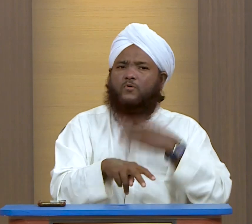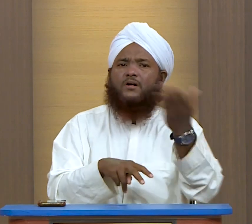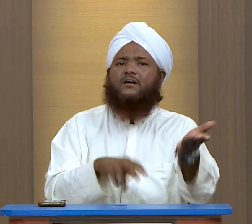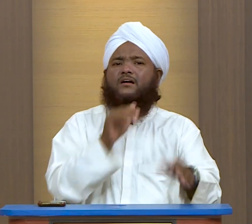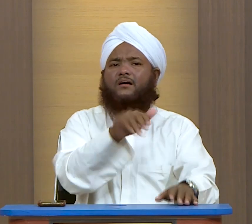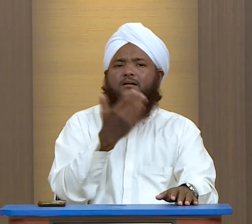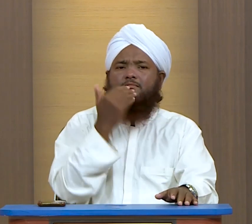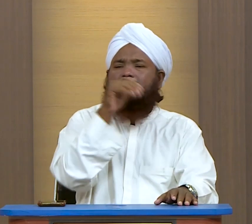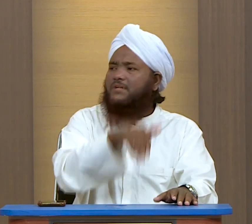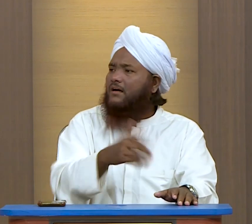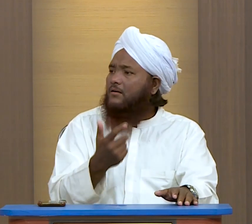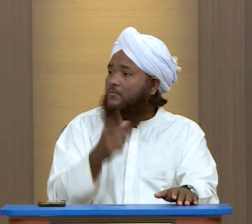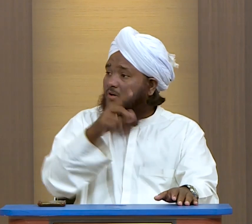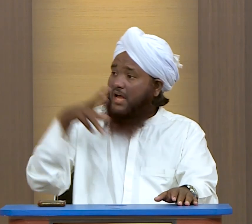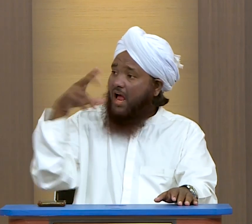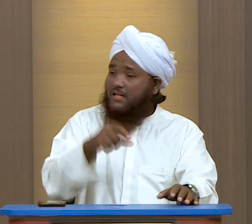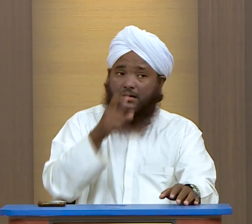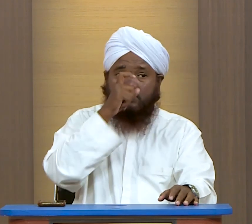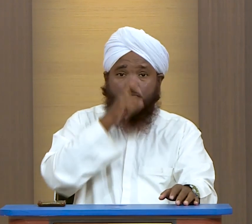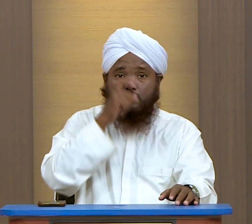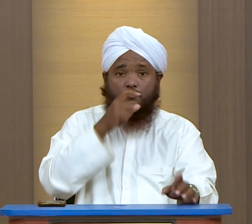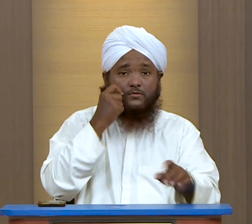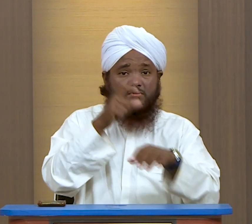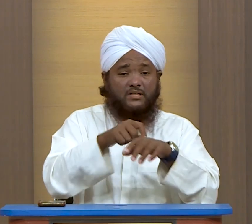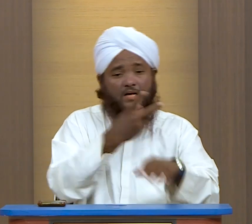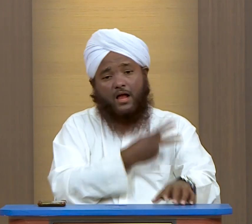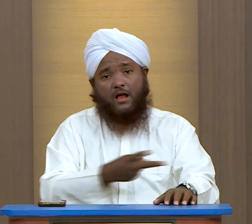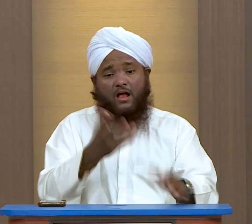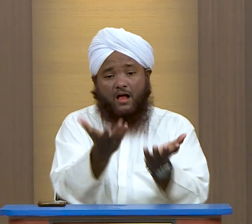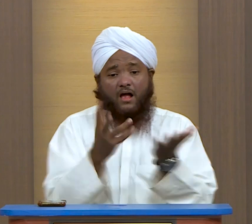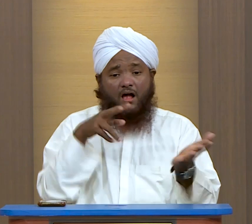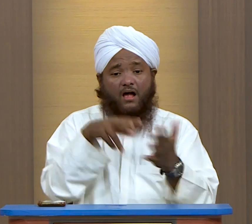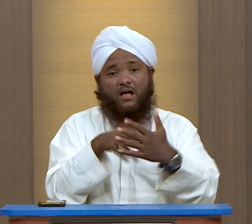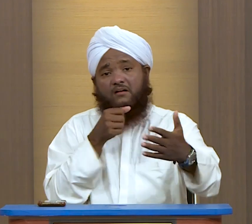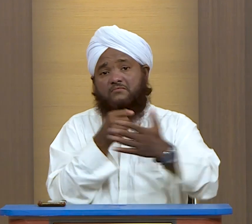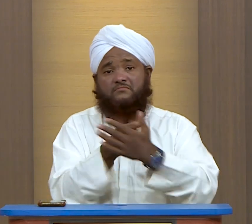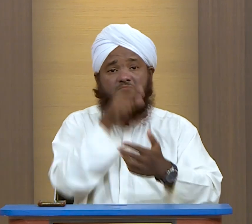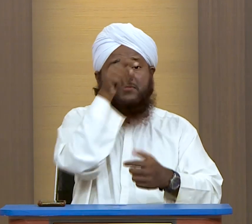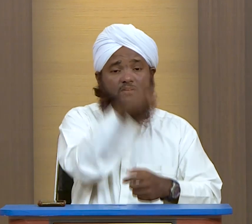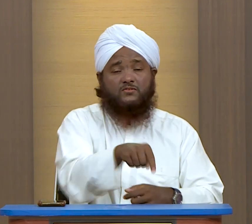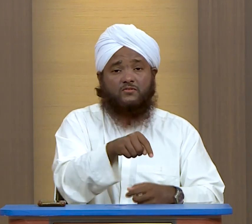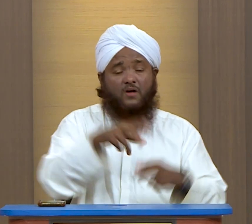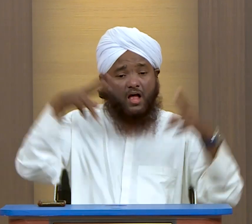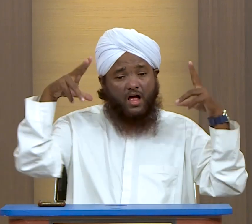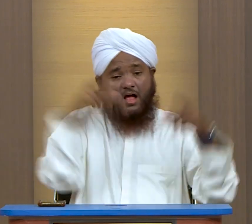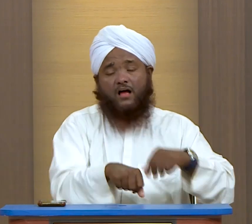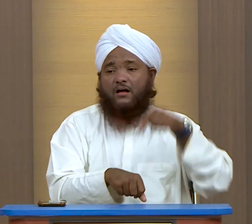تو اس نے کہا یہ جھوٹا شخص ہے، اسے قیامت تک قبر میں یہی عذاب دیا جاتا رہے گا۔ مشہور بزرگ